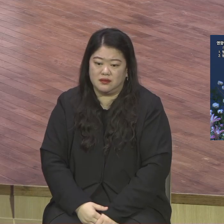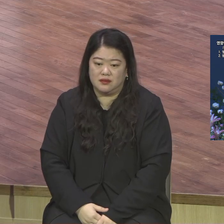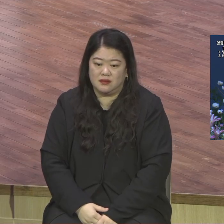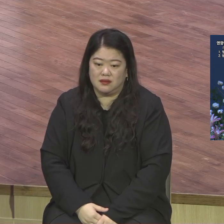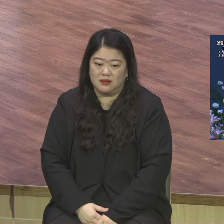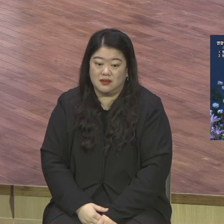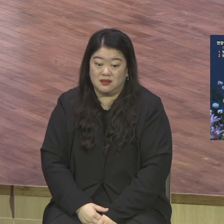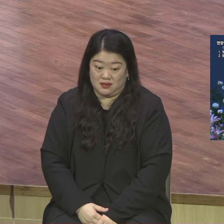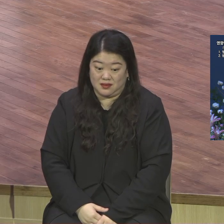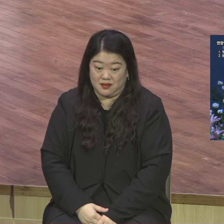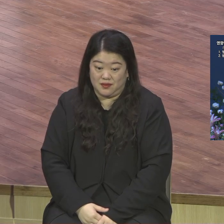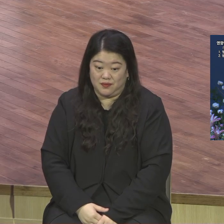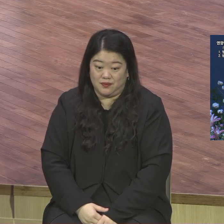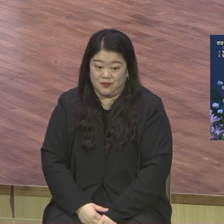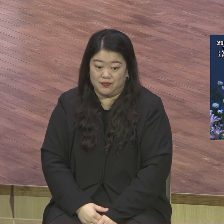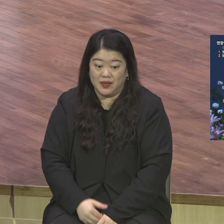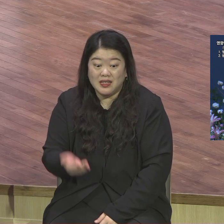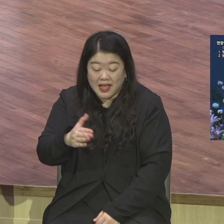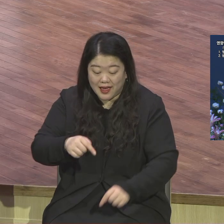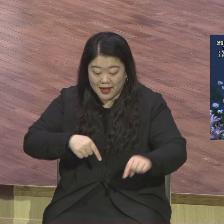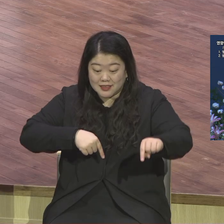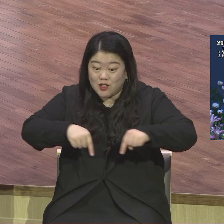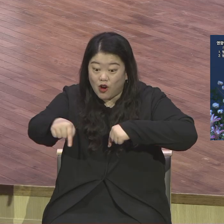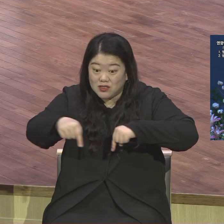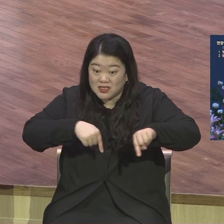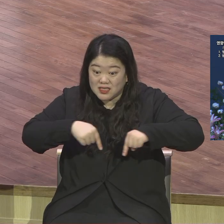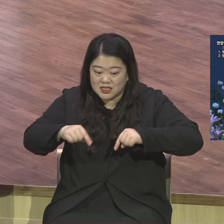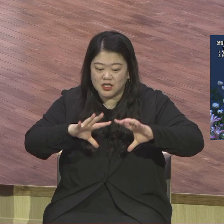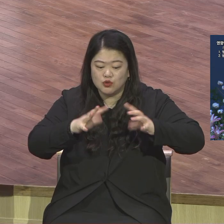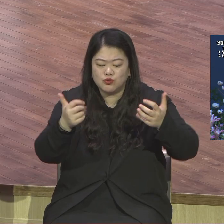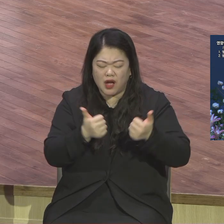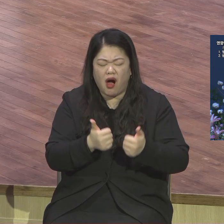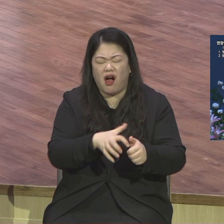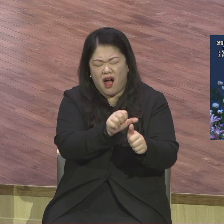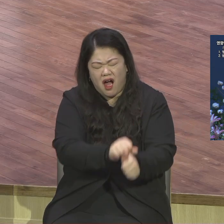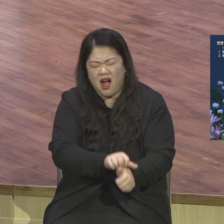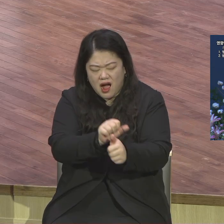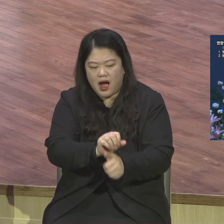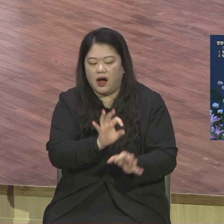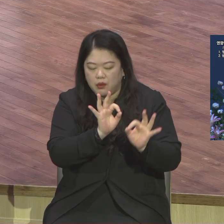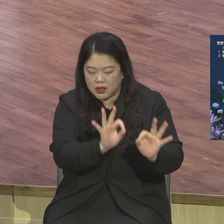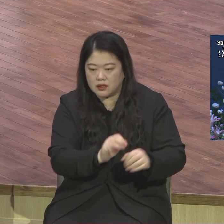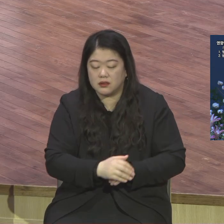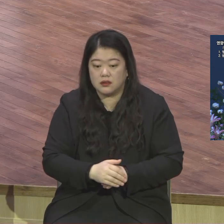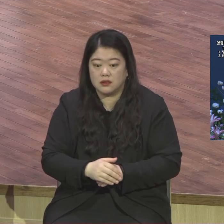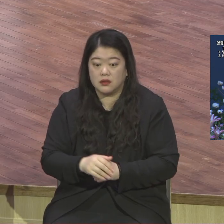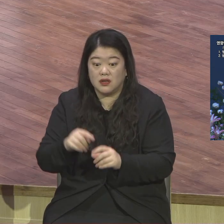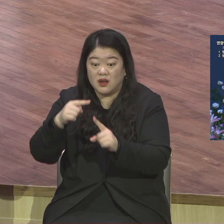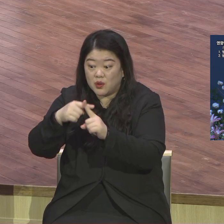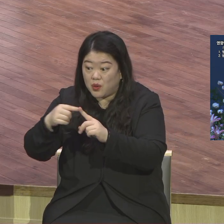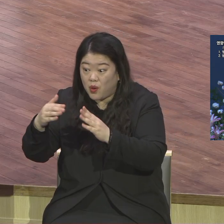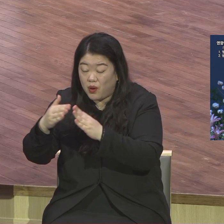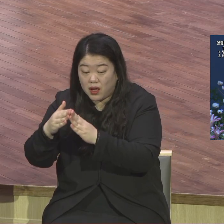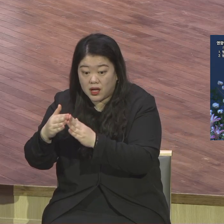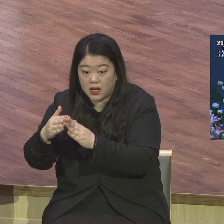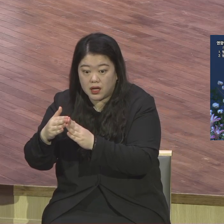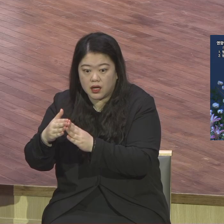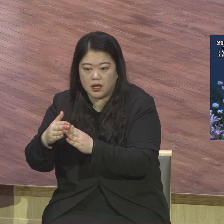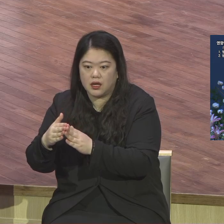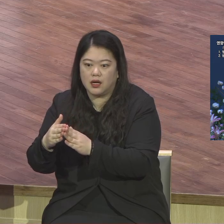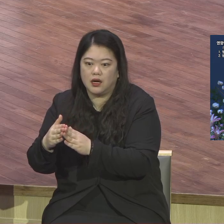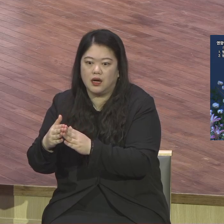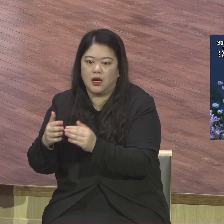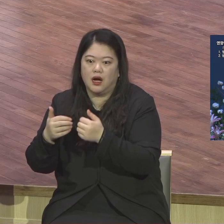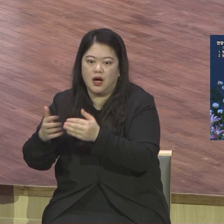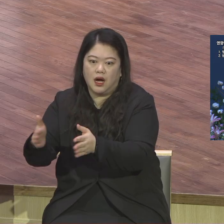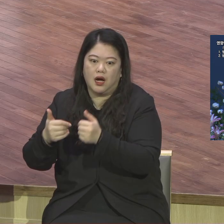정치권뿐만 아니라 교회 안에서도 성도 간의 관계에서도 이 관계를 해치는 가장 큰